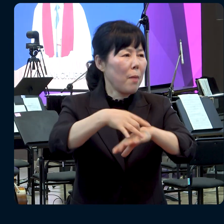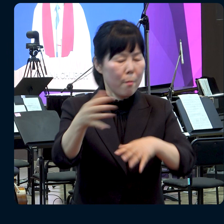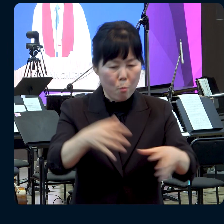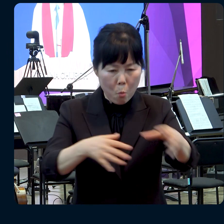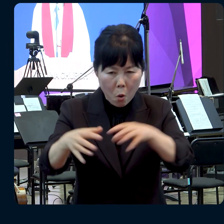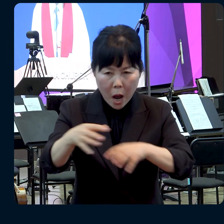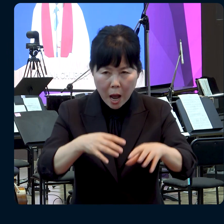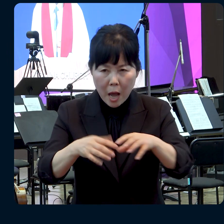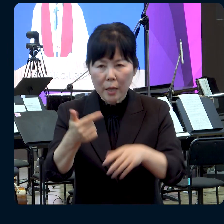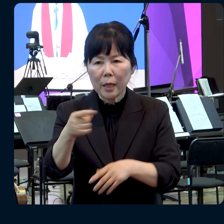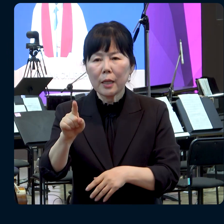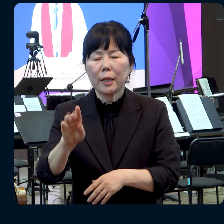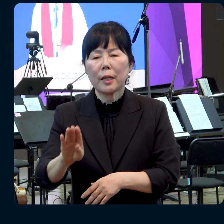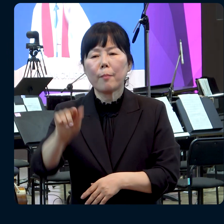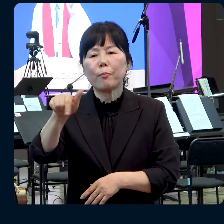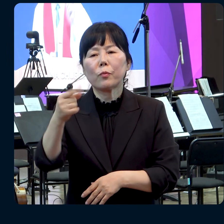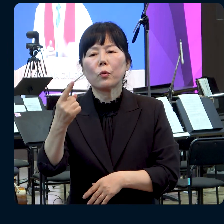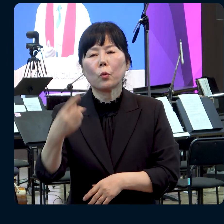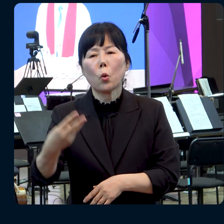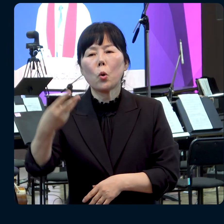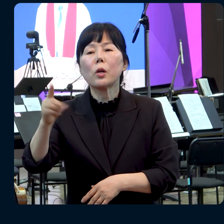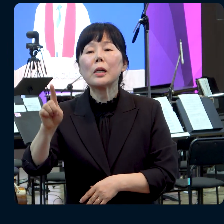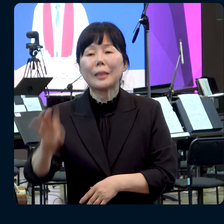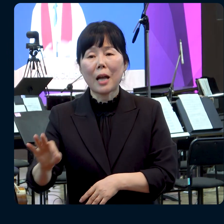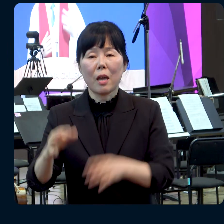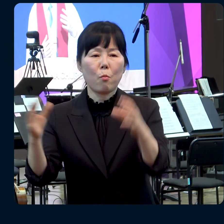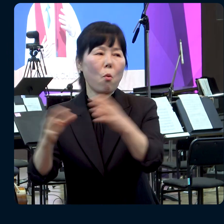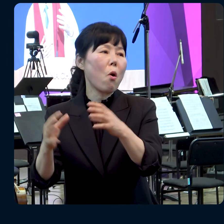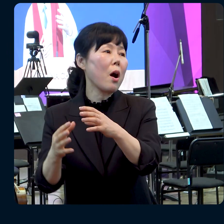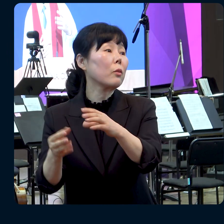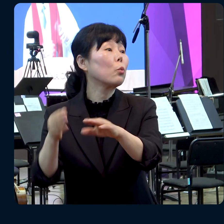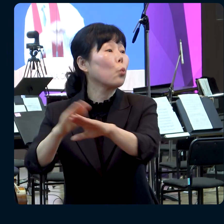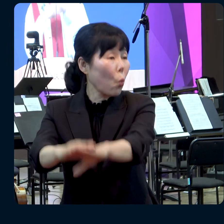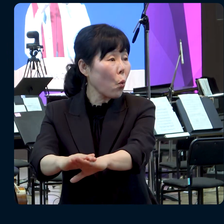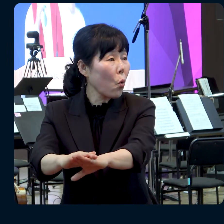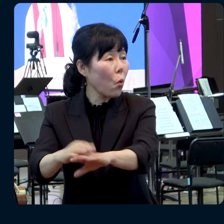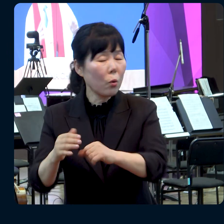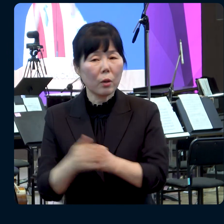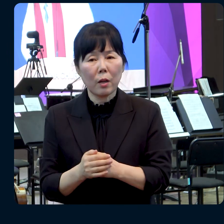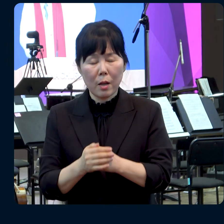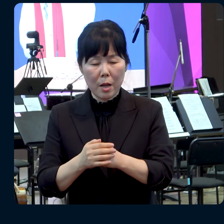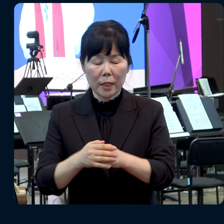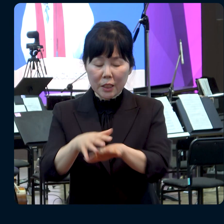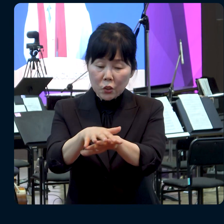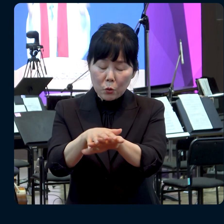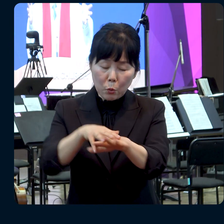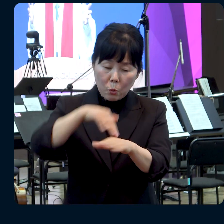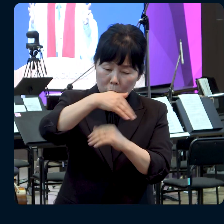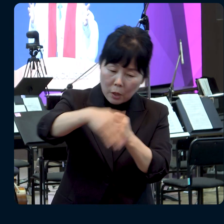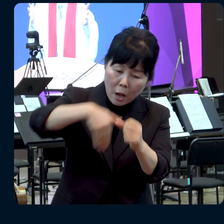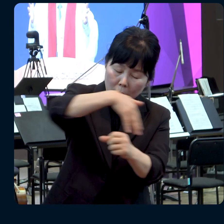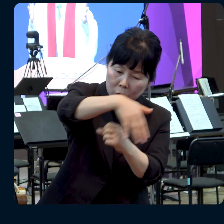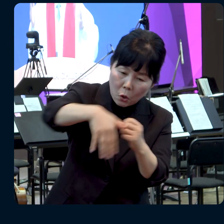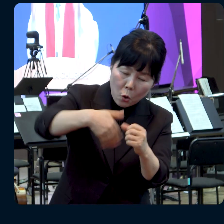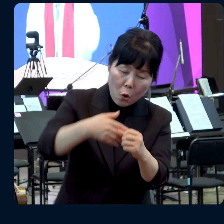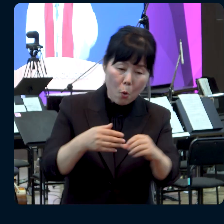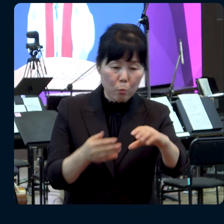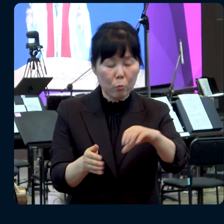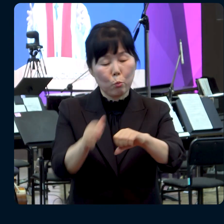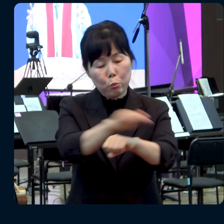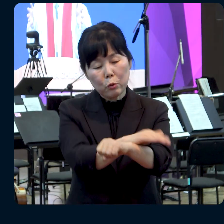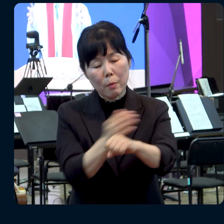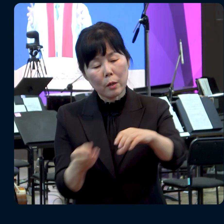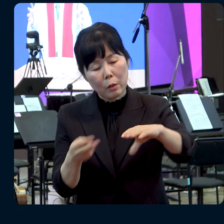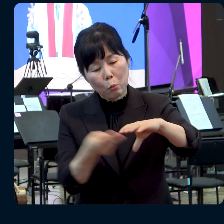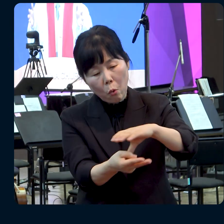식으로 장례를 하는 거예요. 자, 그런데 보통 그렇게 시신을 생업포로 싸가지고 무덤 안에 넣어둘 때 그냥